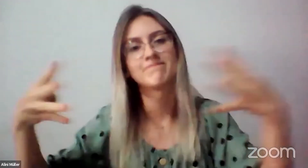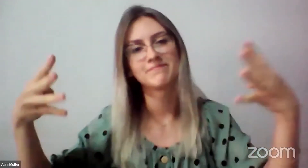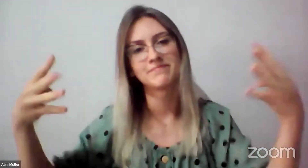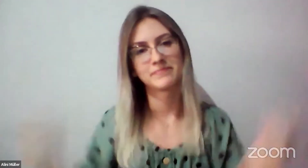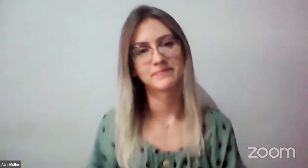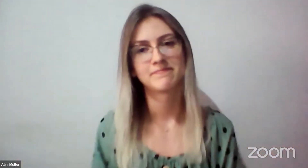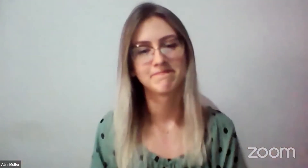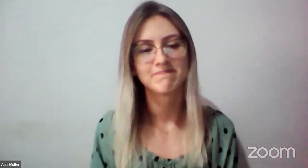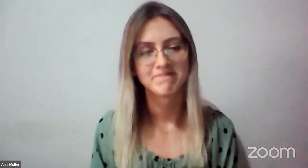Ela se desfez.